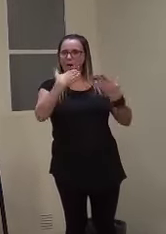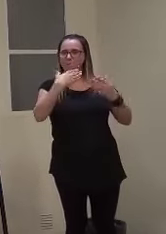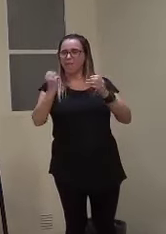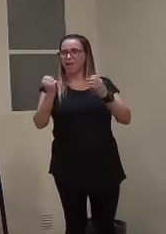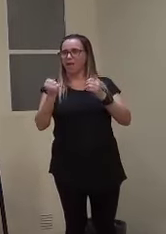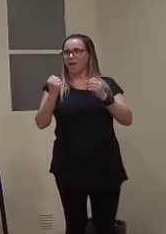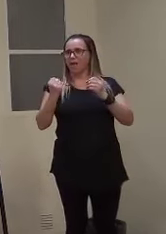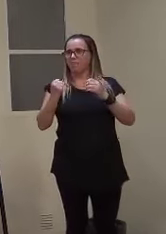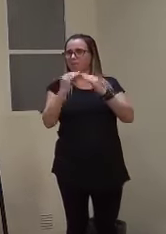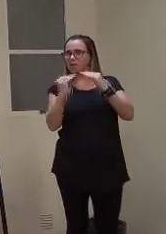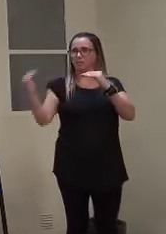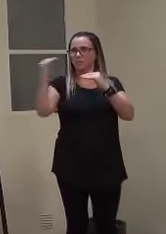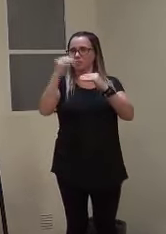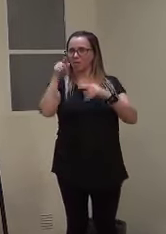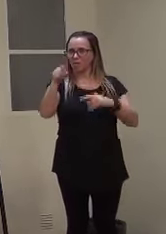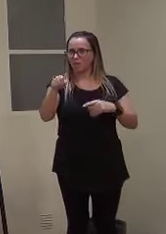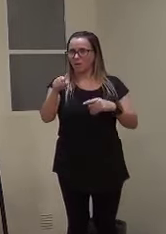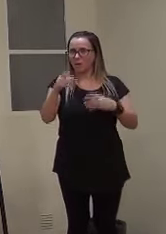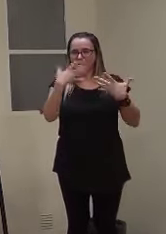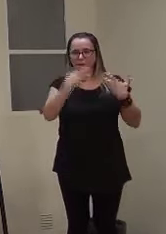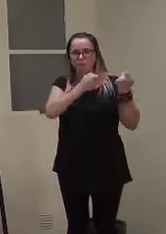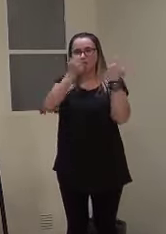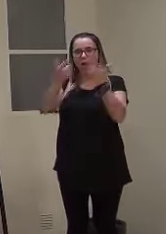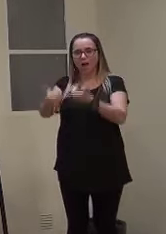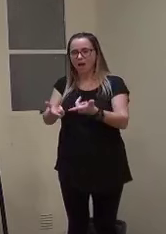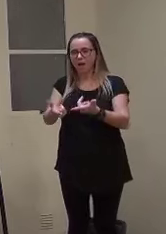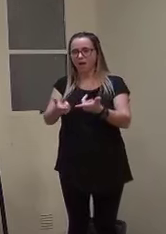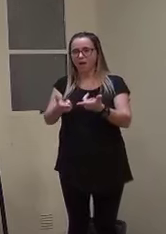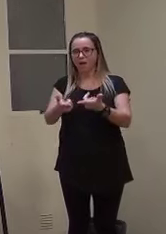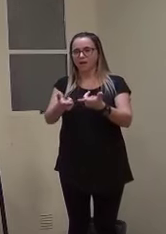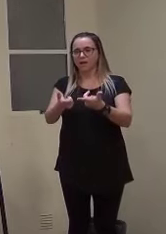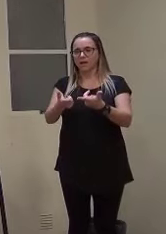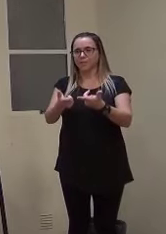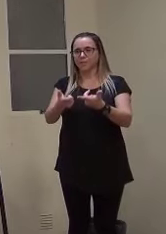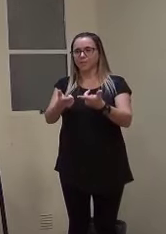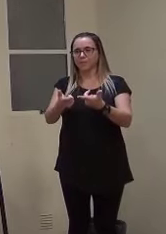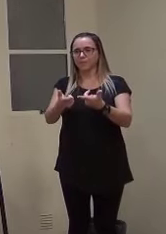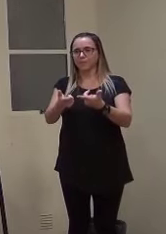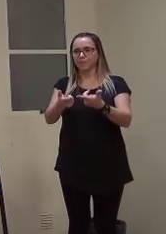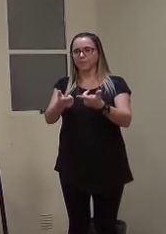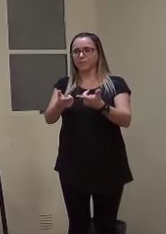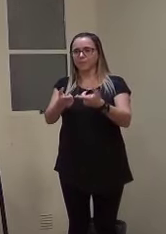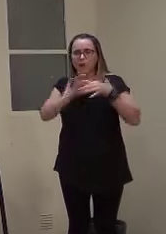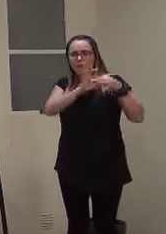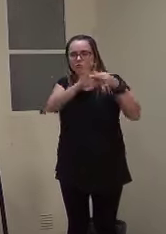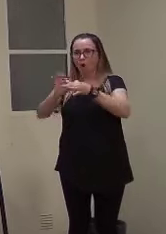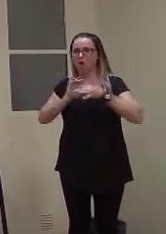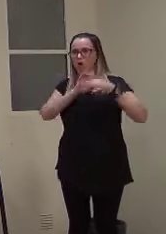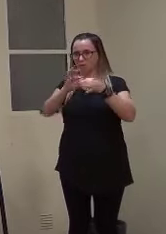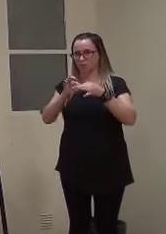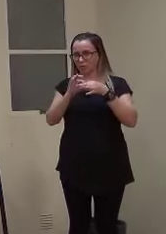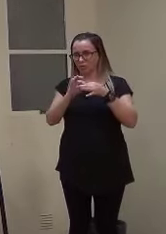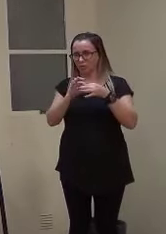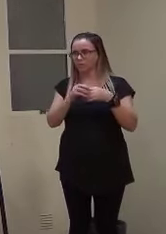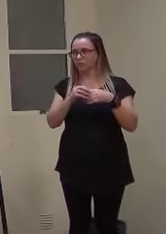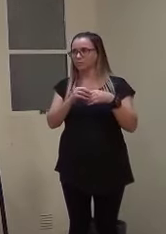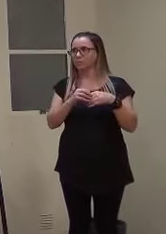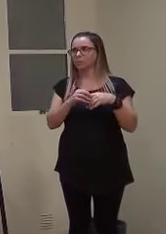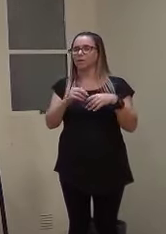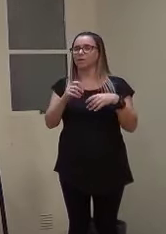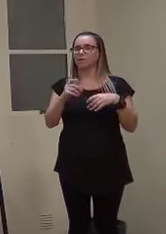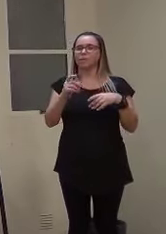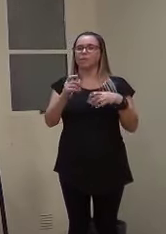para que puedan aportar a una lógica colectiva es decir bien